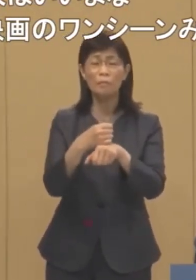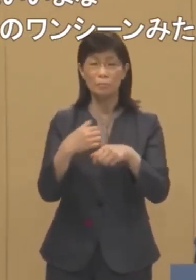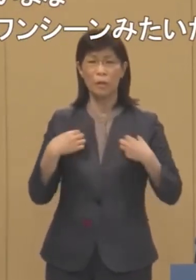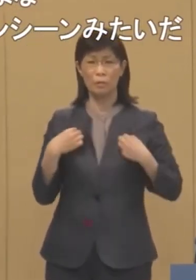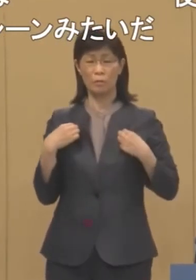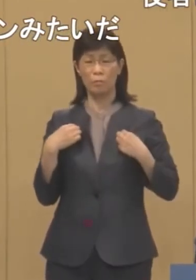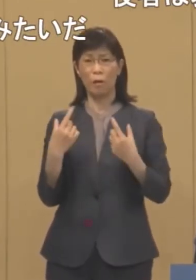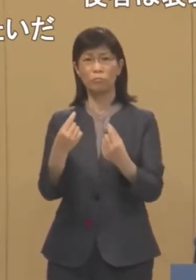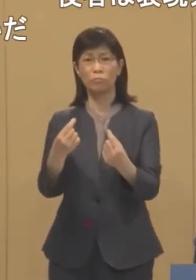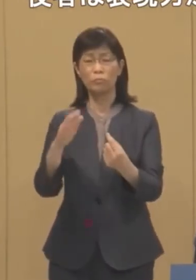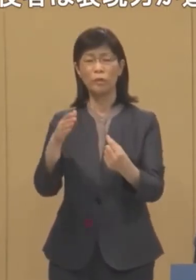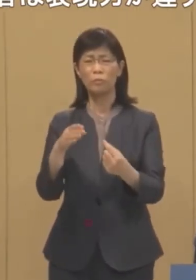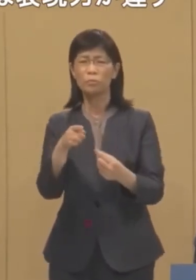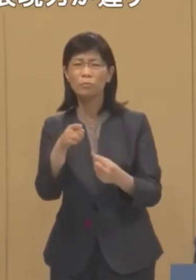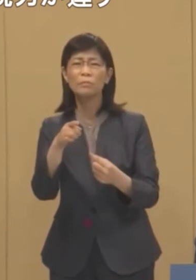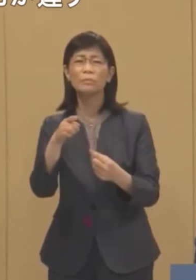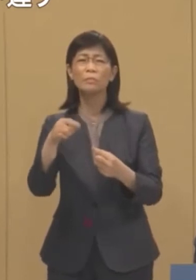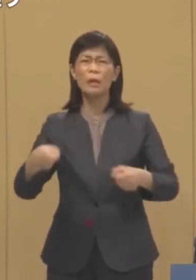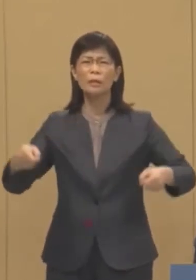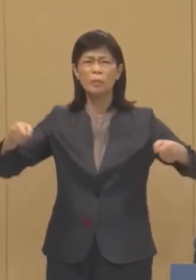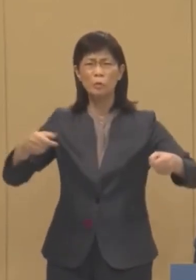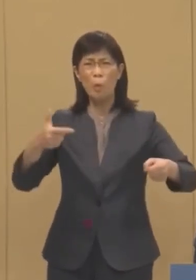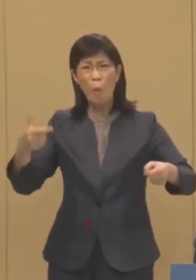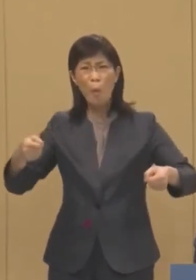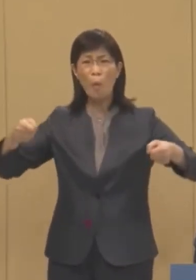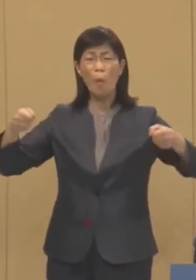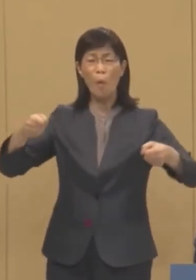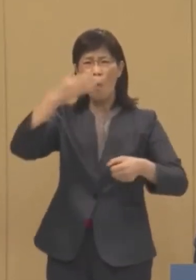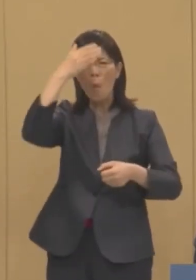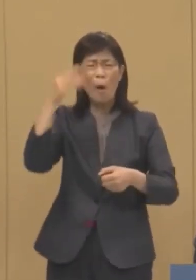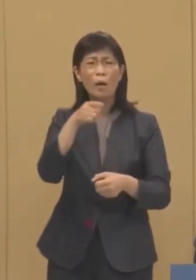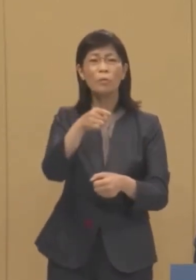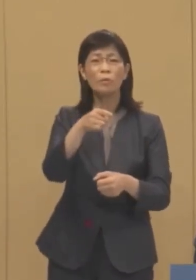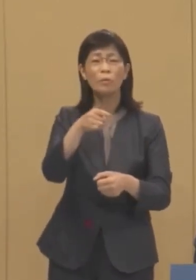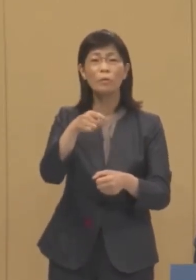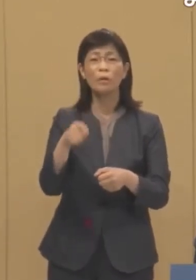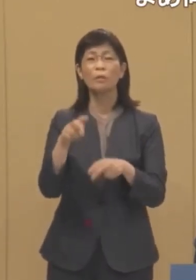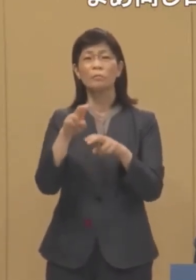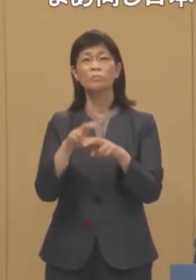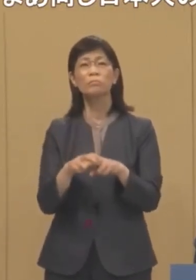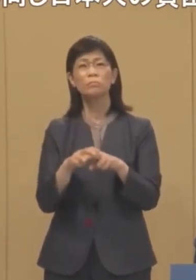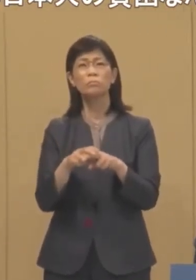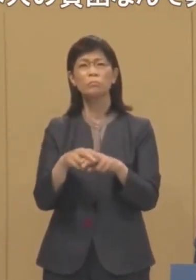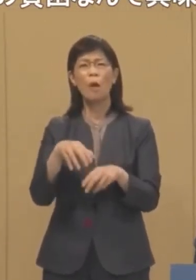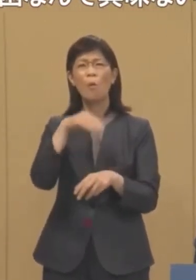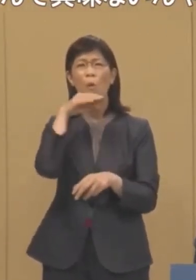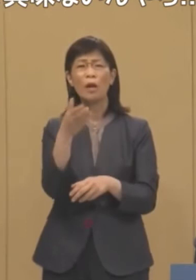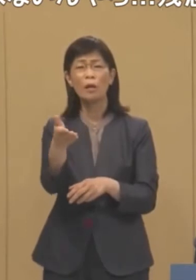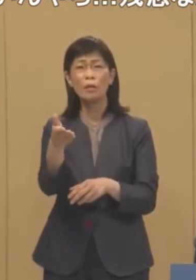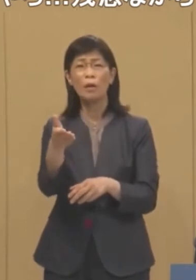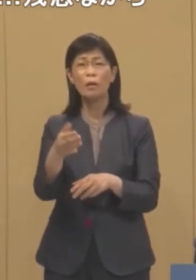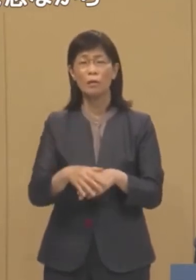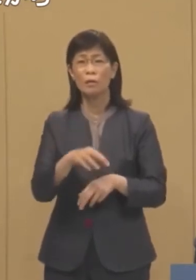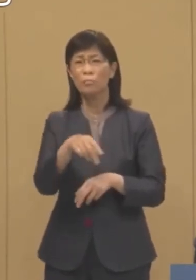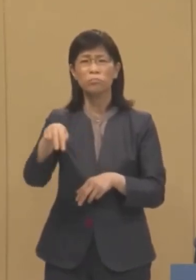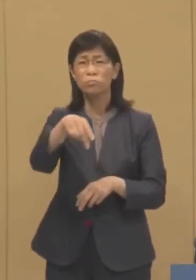けれども不自然なほど大きな荷物を抱えた若者何も持たず呆然と座り込む高齢の方行き場を失っ